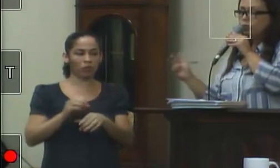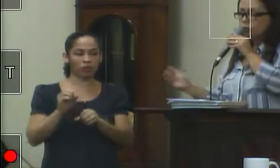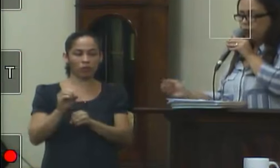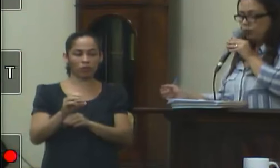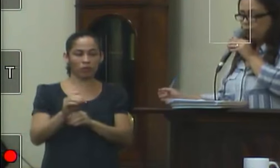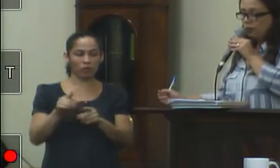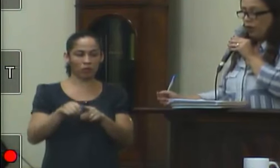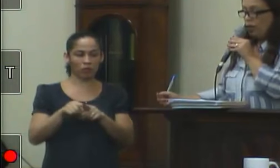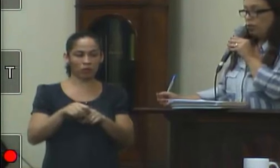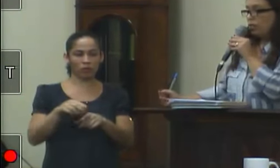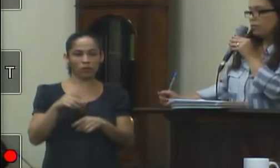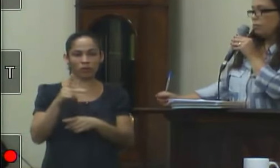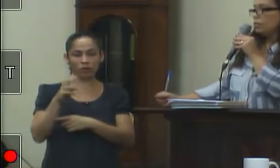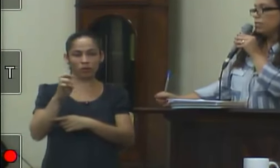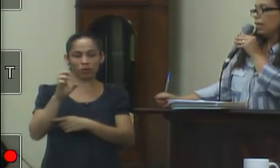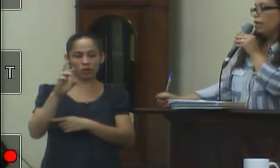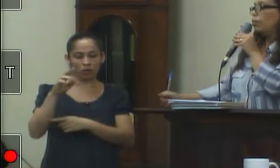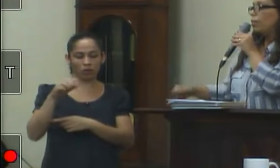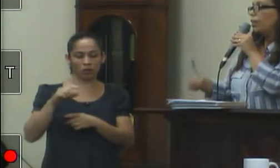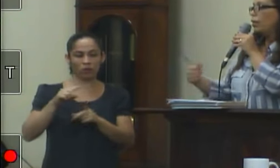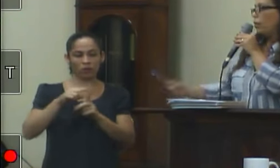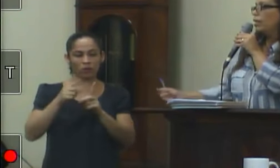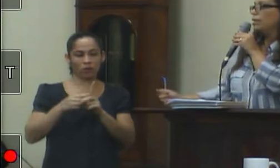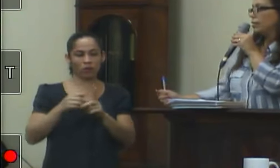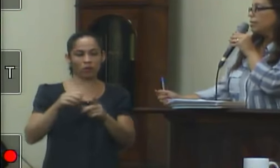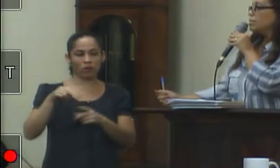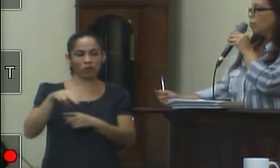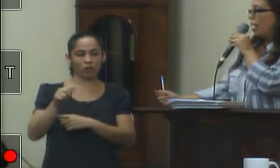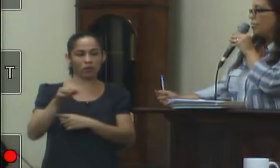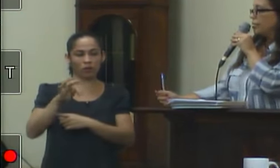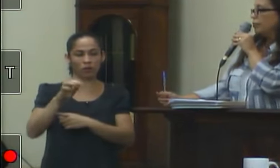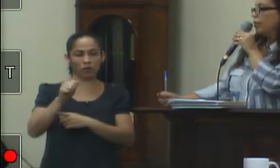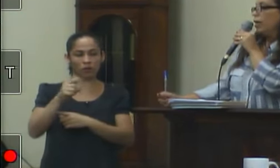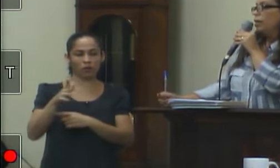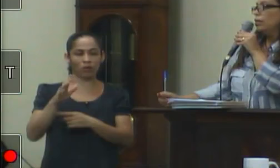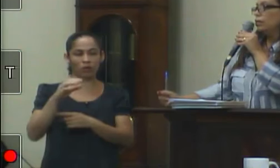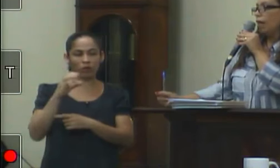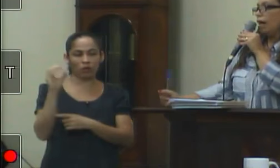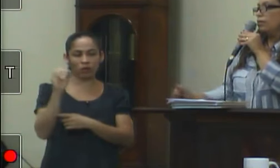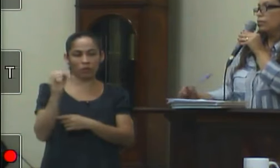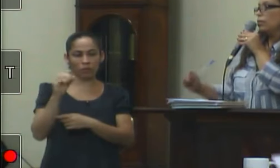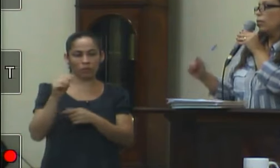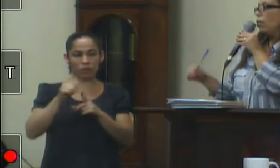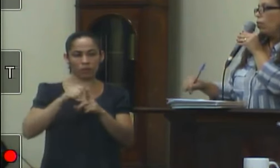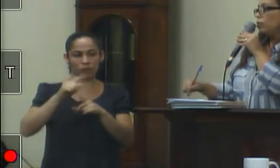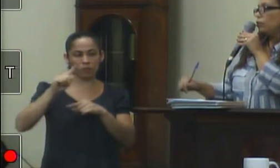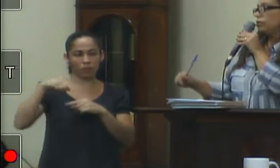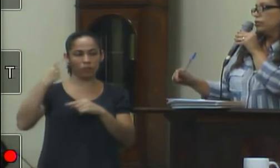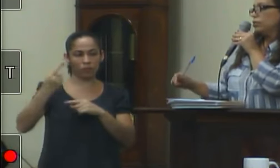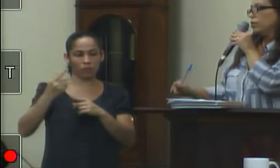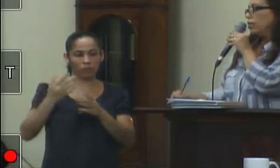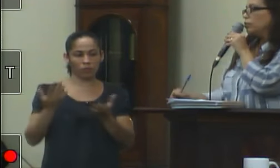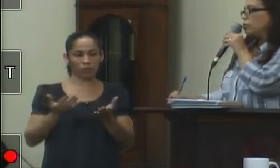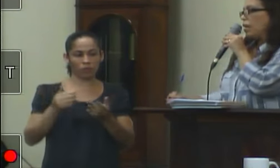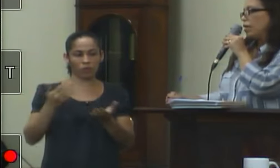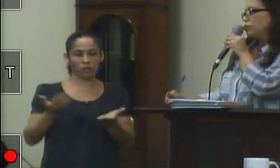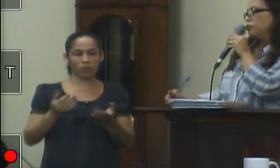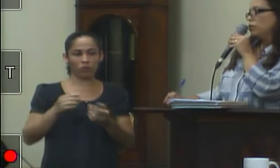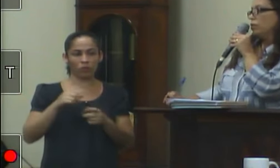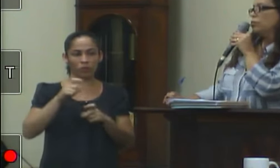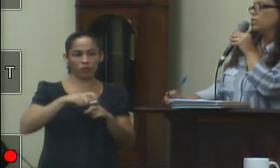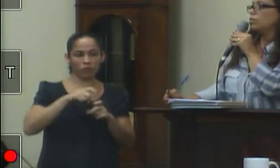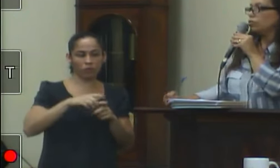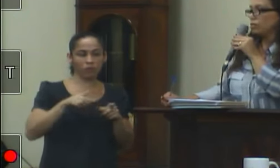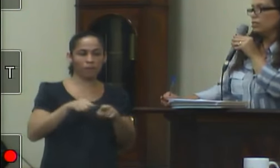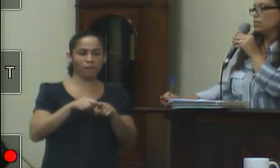em outubro, nós vamos ter uma melhora da atenção básica, que no caso, hoje, tanto os médicos